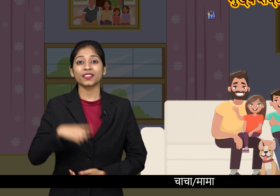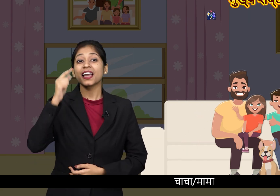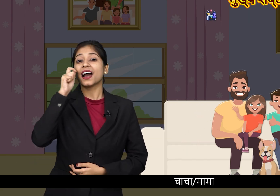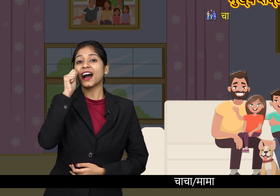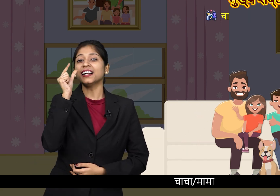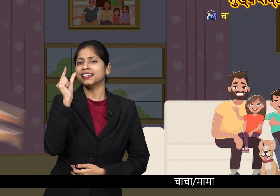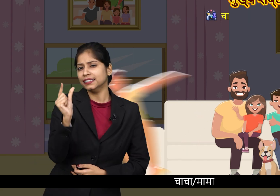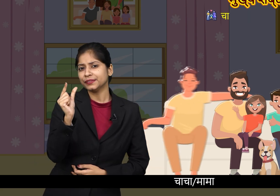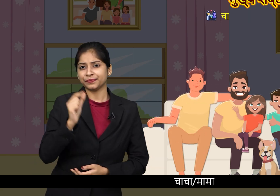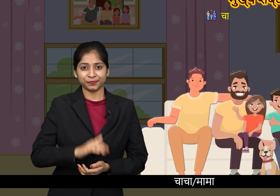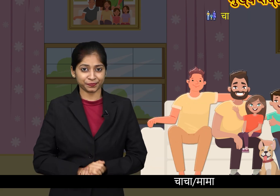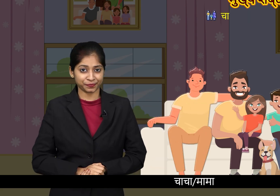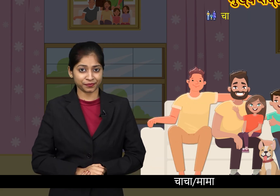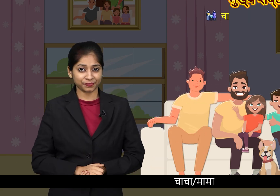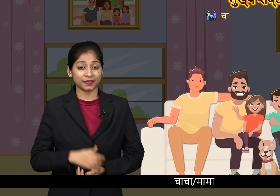चाचा मामा,